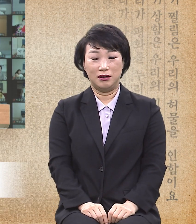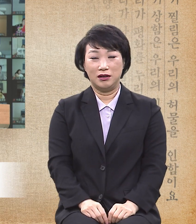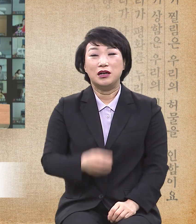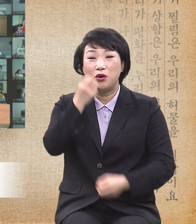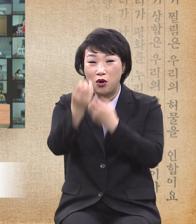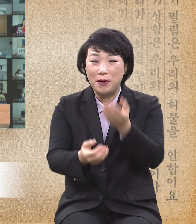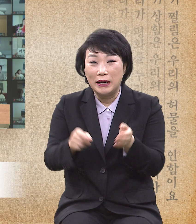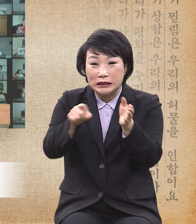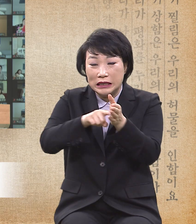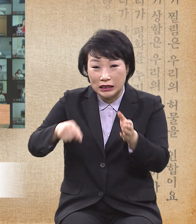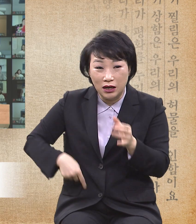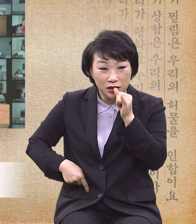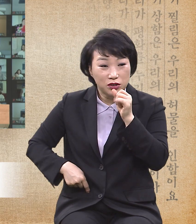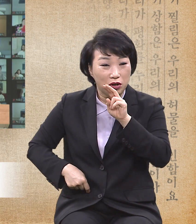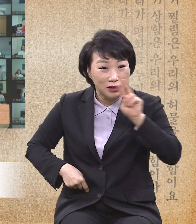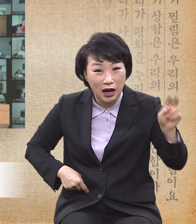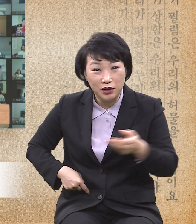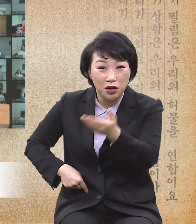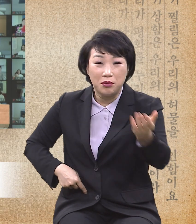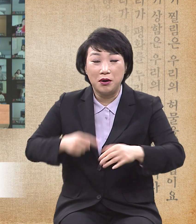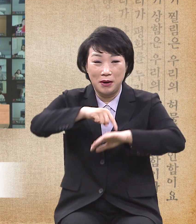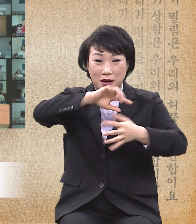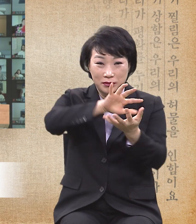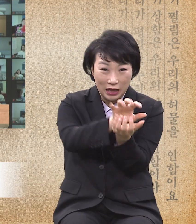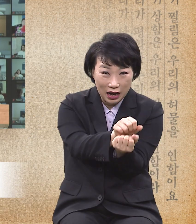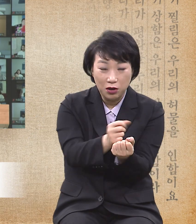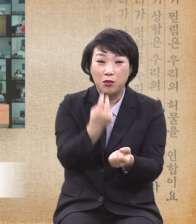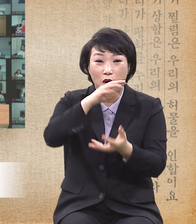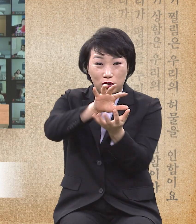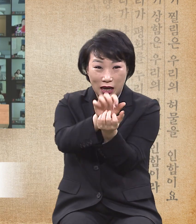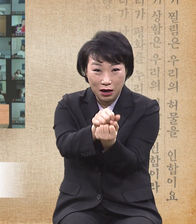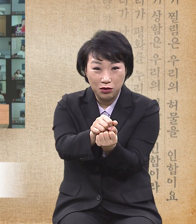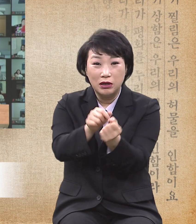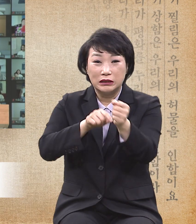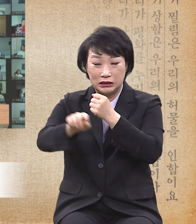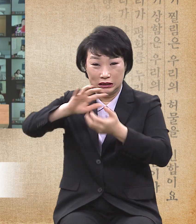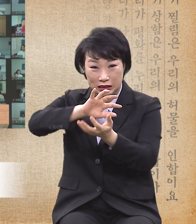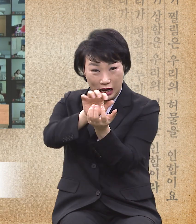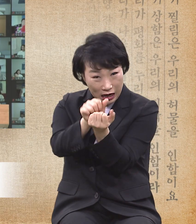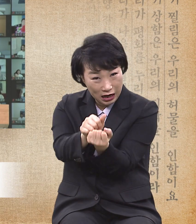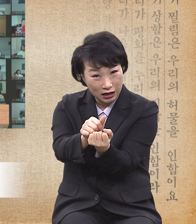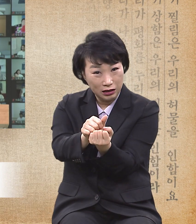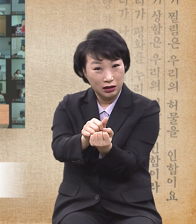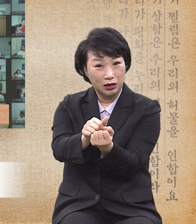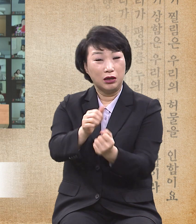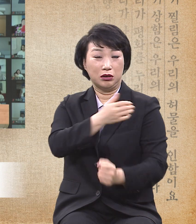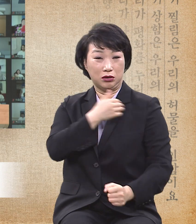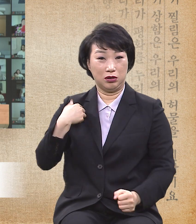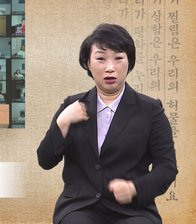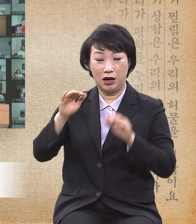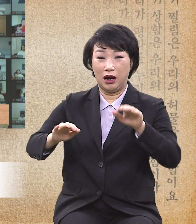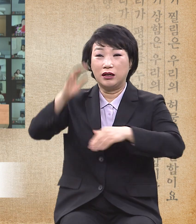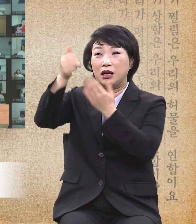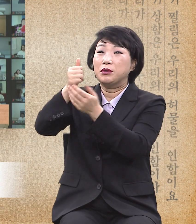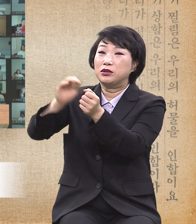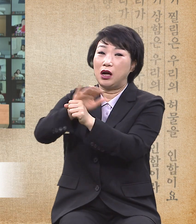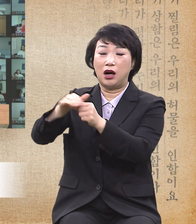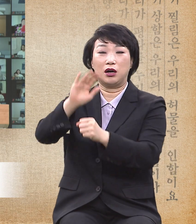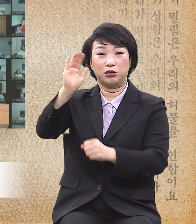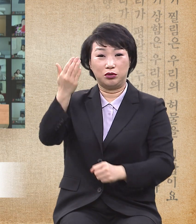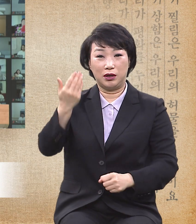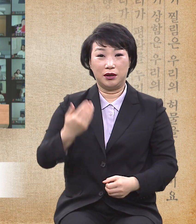라고는 신앙 양심이 있어야 마음을 다하고 목숨을 다하고 뜻을 다하여 하나님을 사랑하지